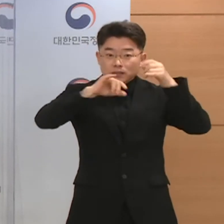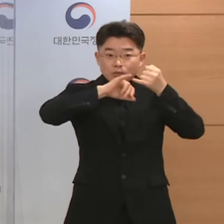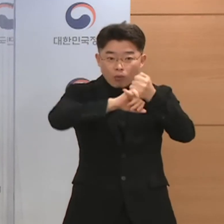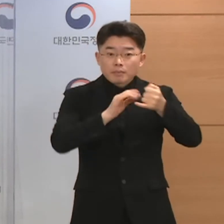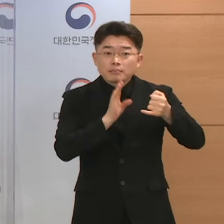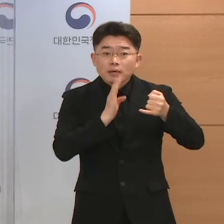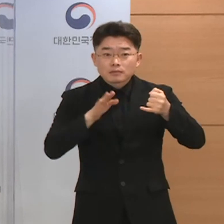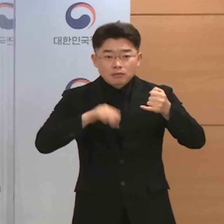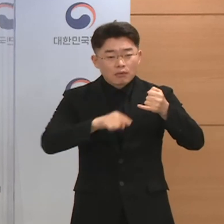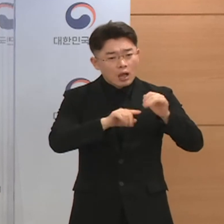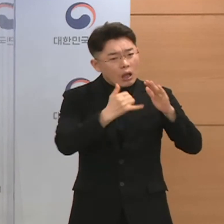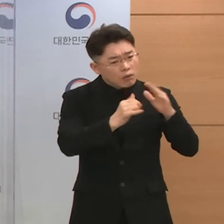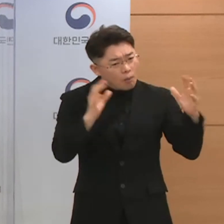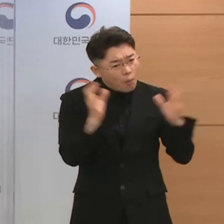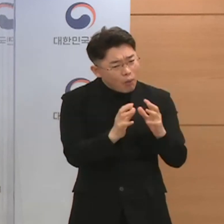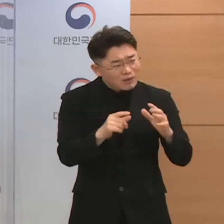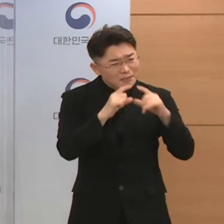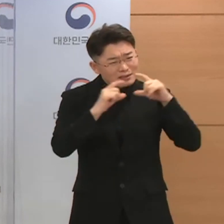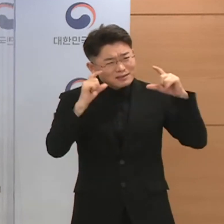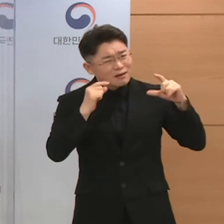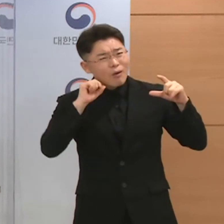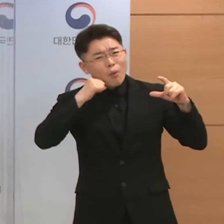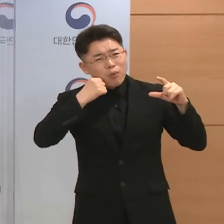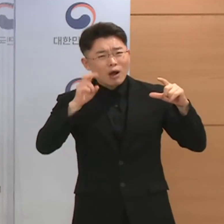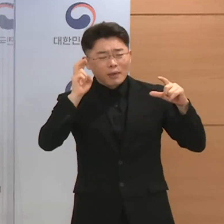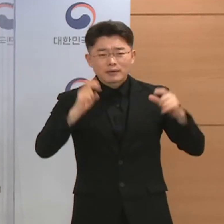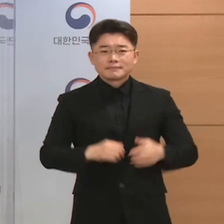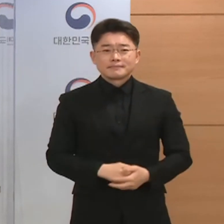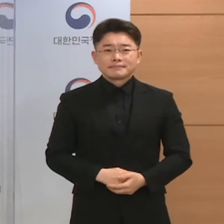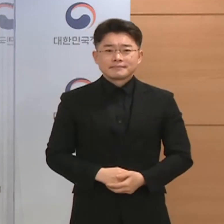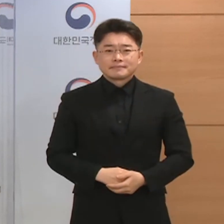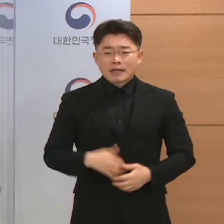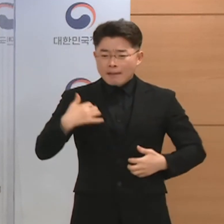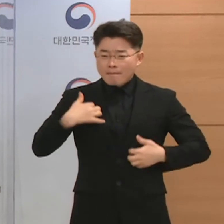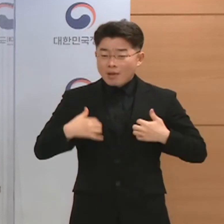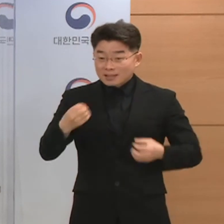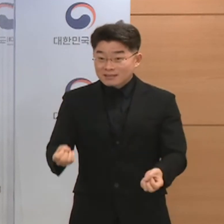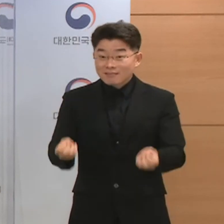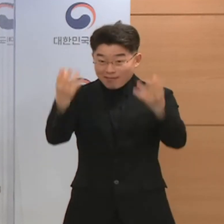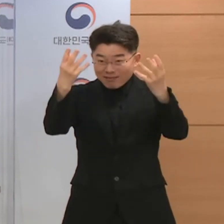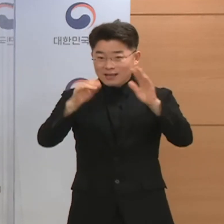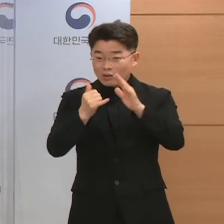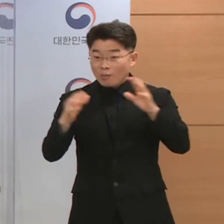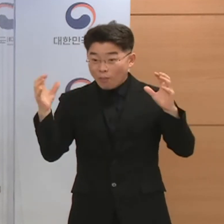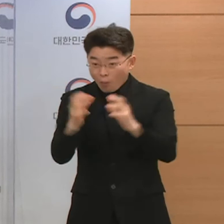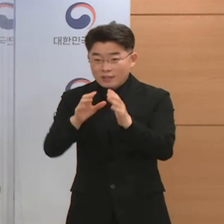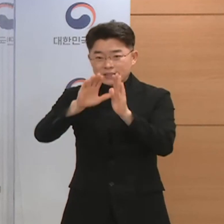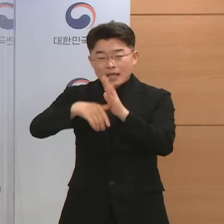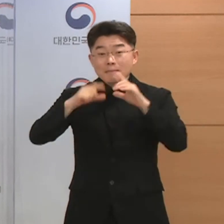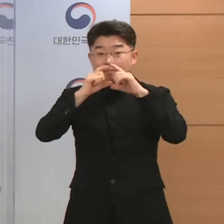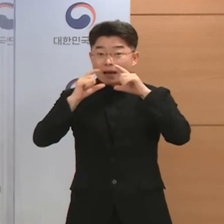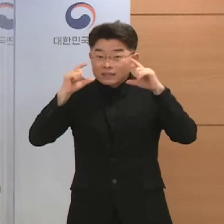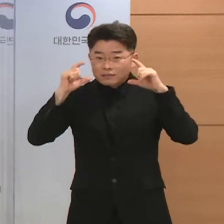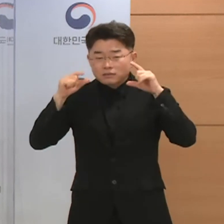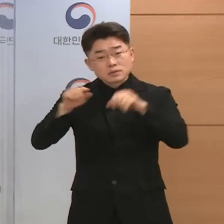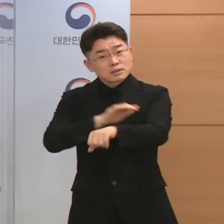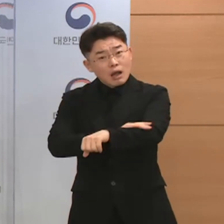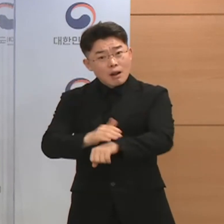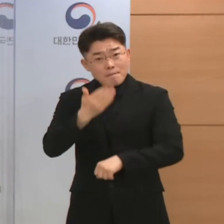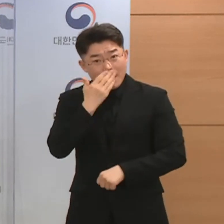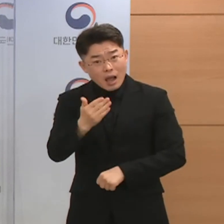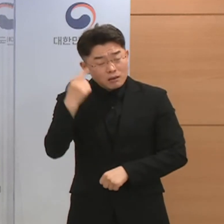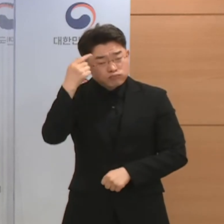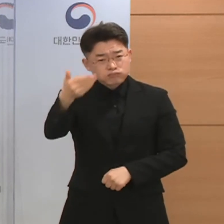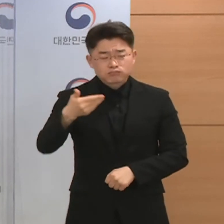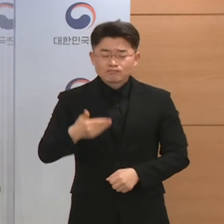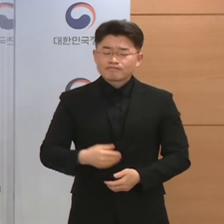자리에서 실효성이 있을지 의문입니다. 명절 등 가족 모임에서도 마스크 착용이 잘 지켜질 것이라고 보신